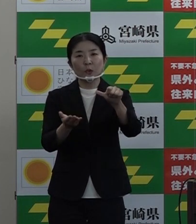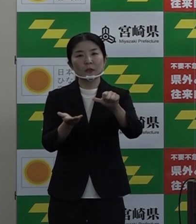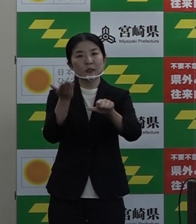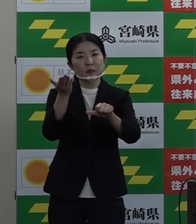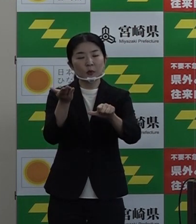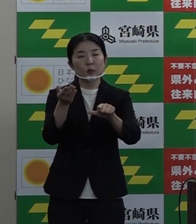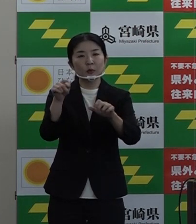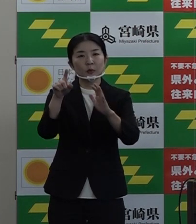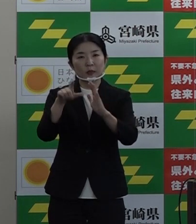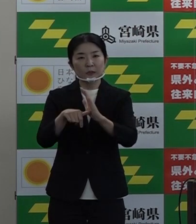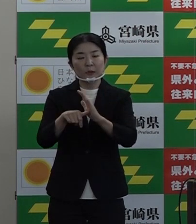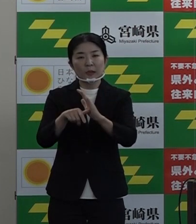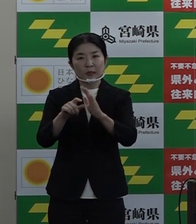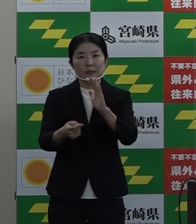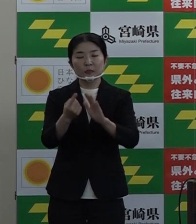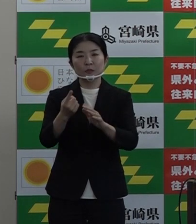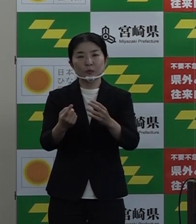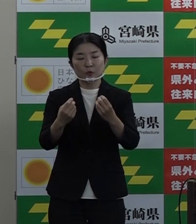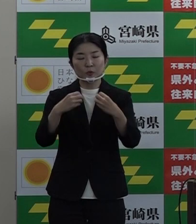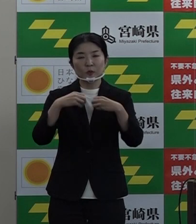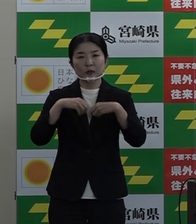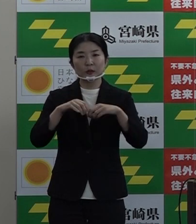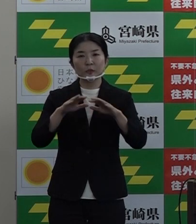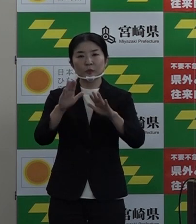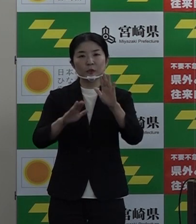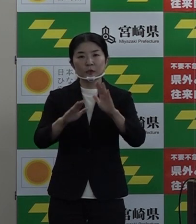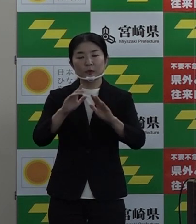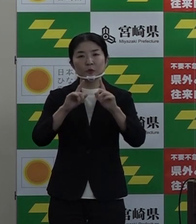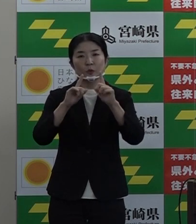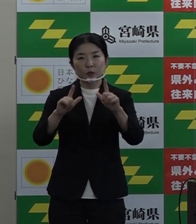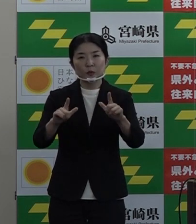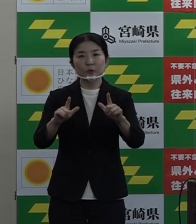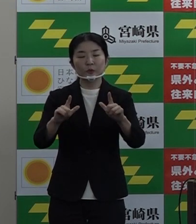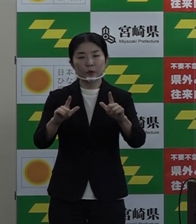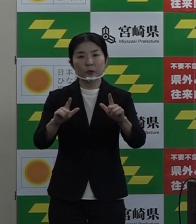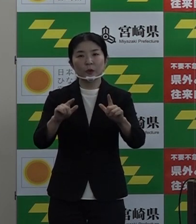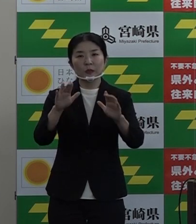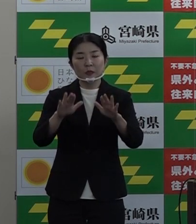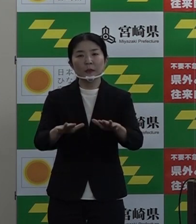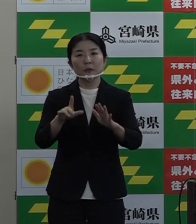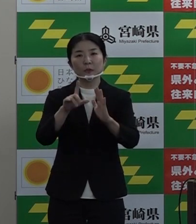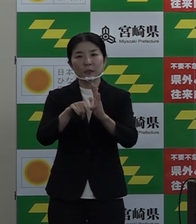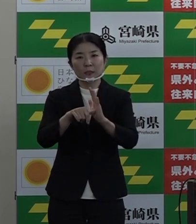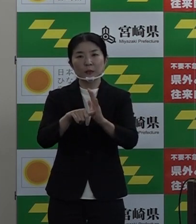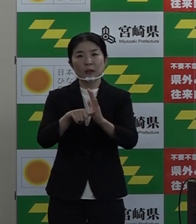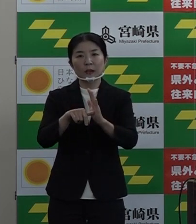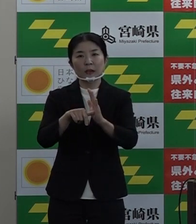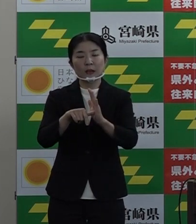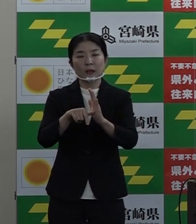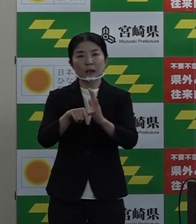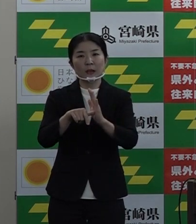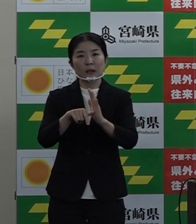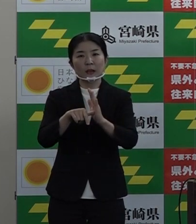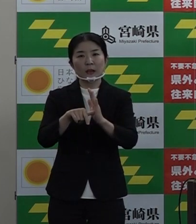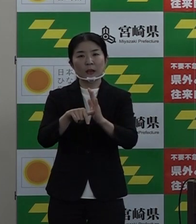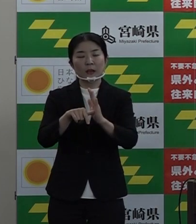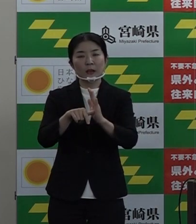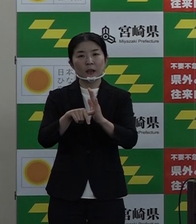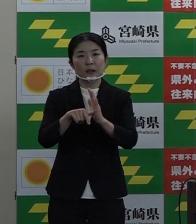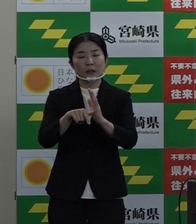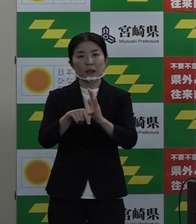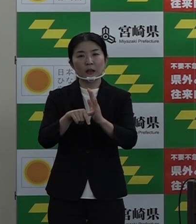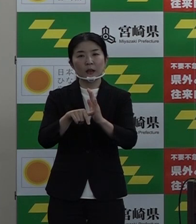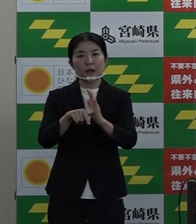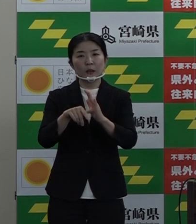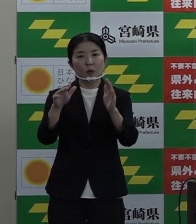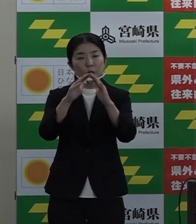レベル3の感染拡大緊急警報ということでありますが、もう今の時点で、しかも、このよう